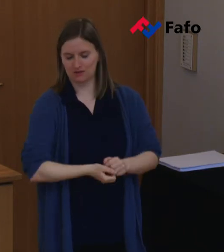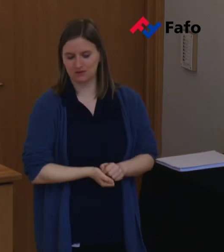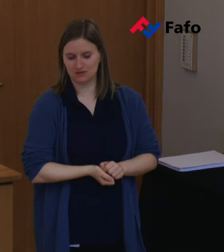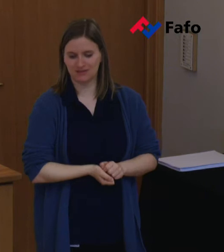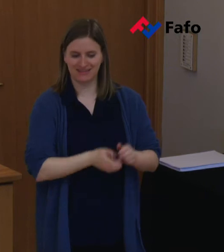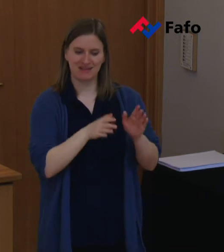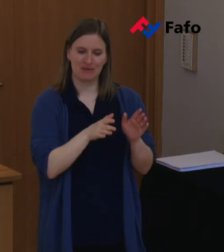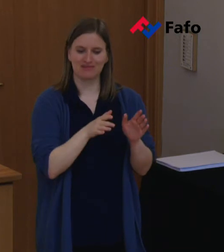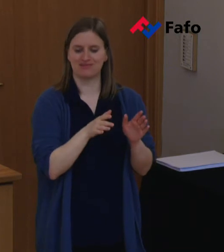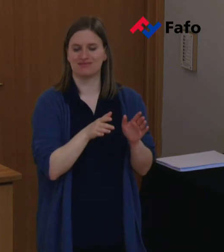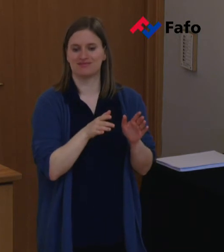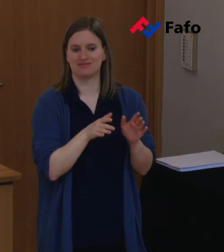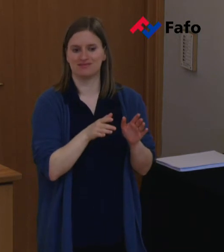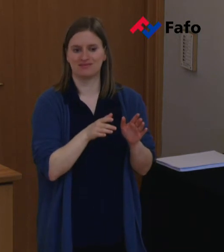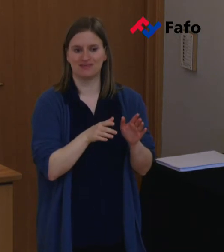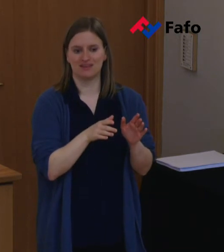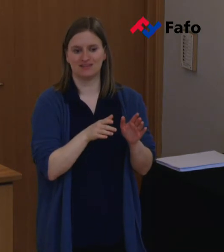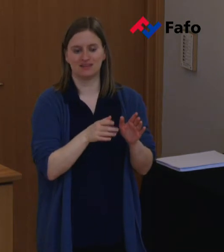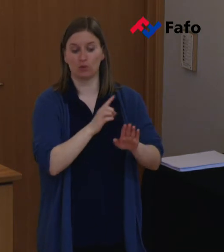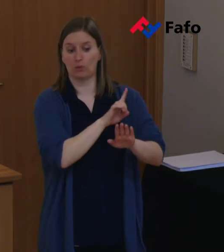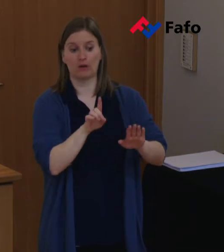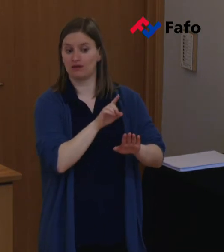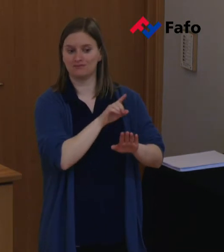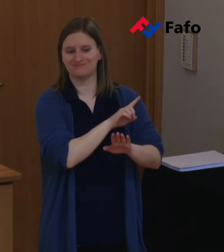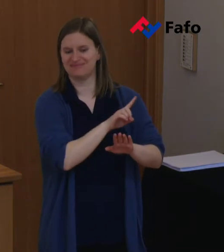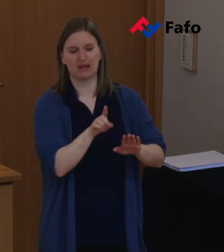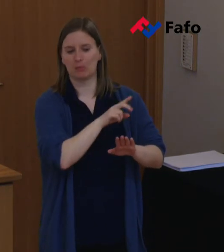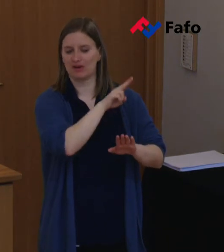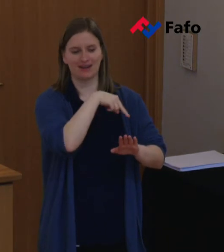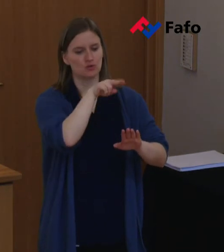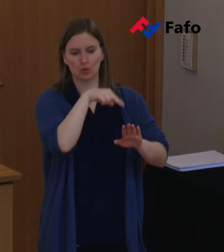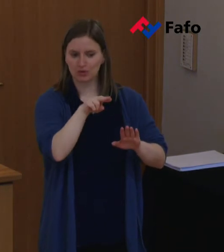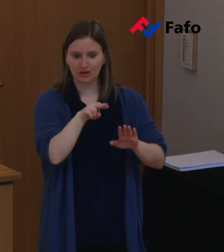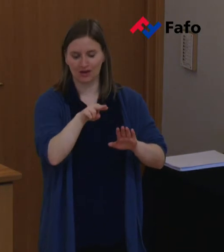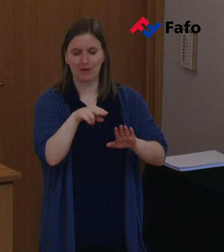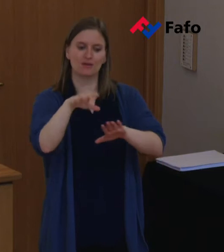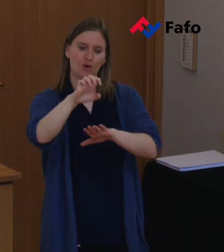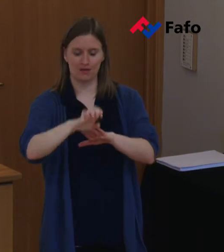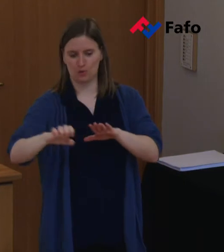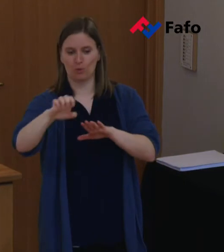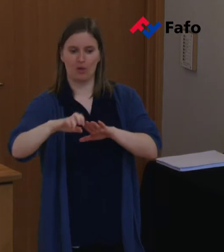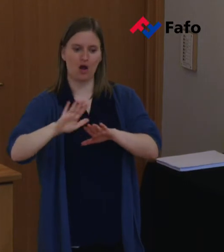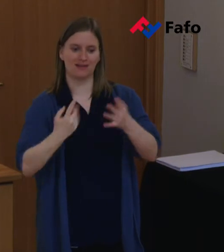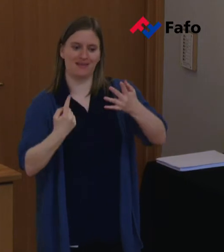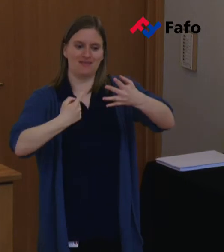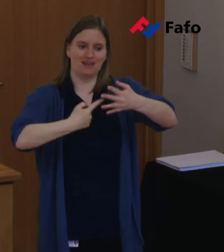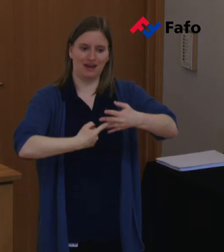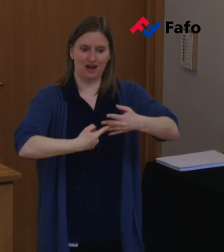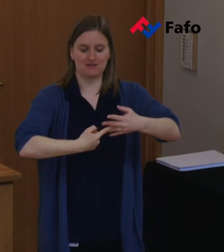Mens svaret jo, så å si, ikke bare i Norge, men ellers i Europa, er jo integrerte tjenester, både